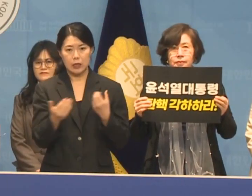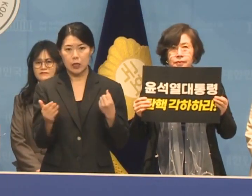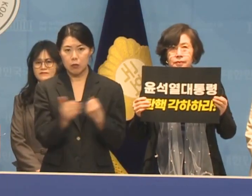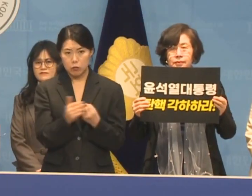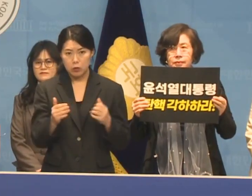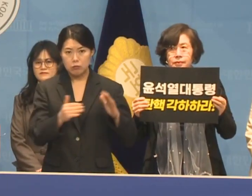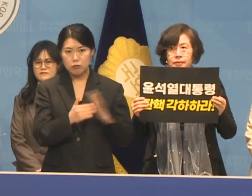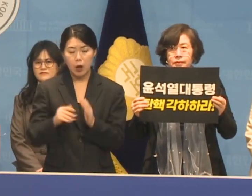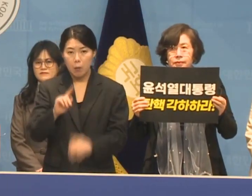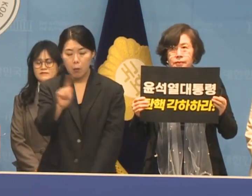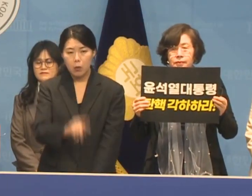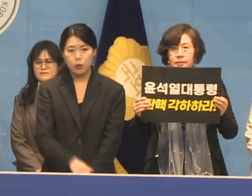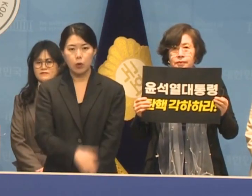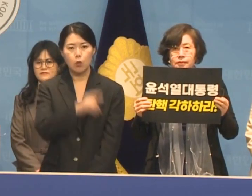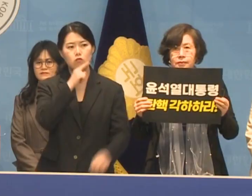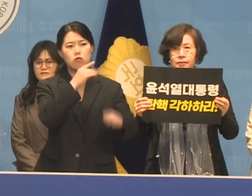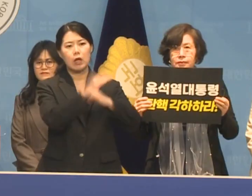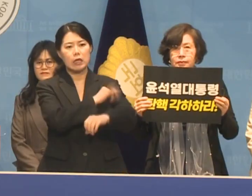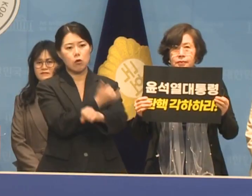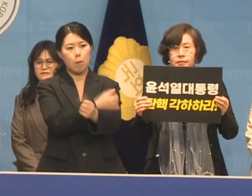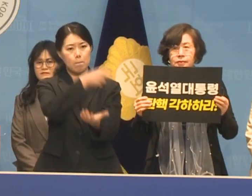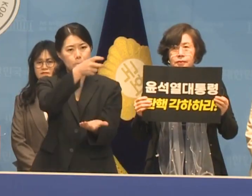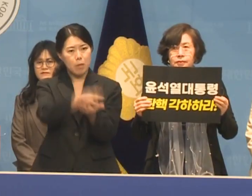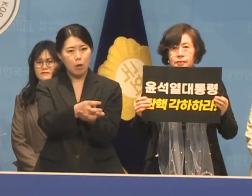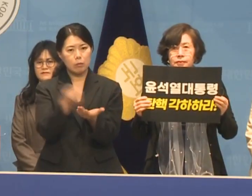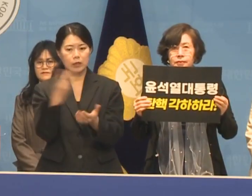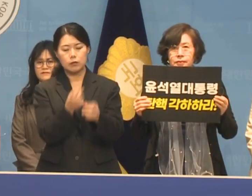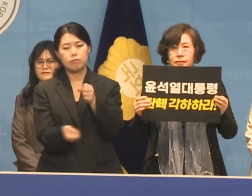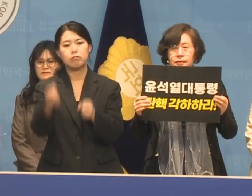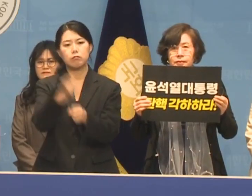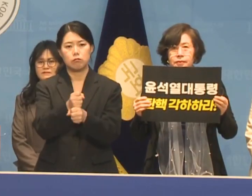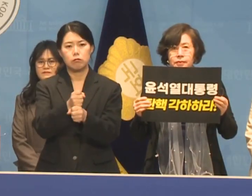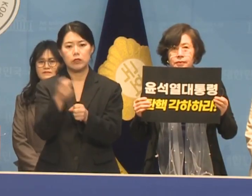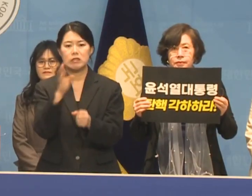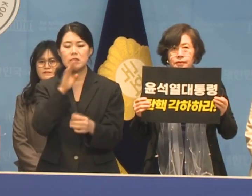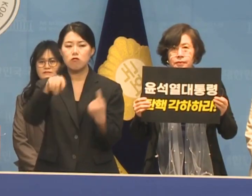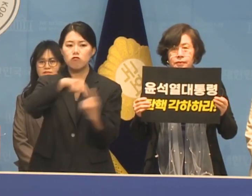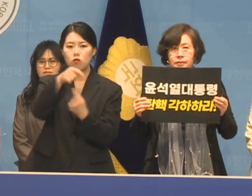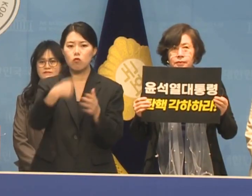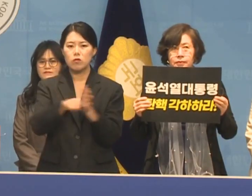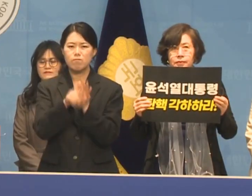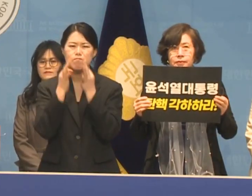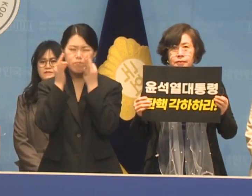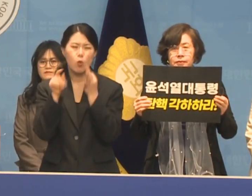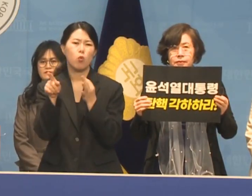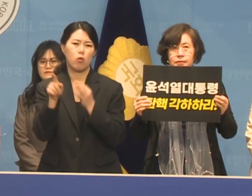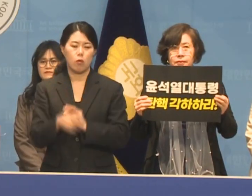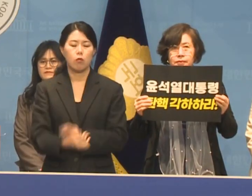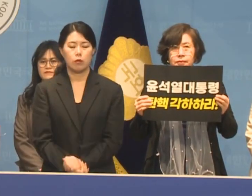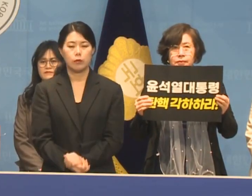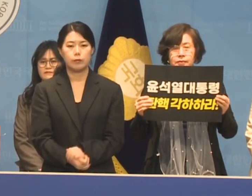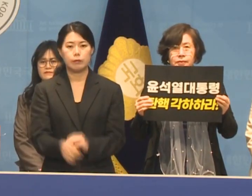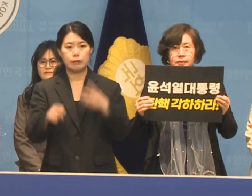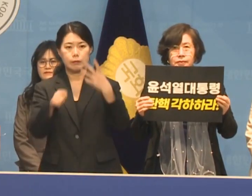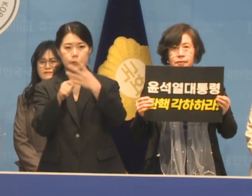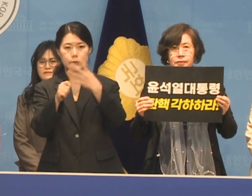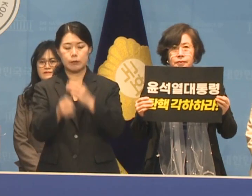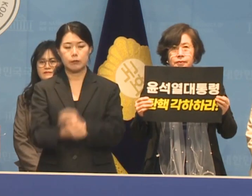무산되어 있는 북한 인권법을 되살리고 실제로 운영하기 위해 최선을 다하셨습니다. 네